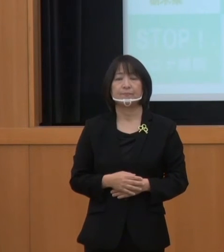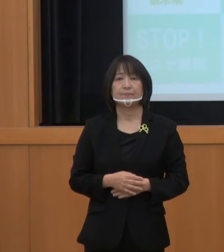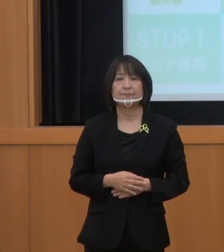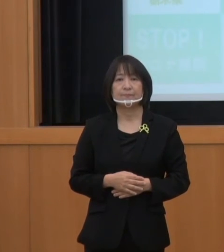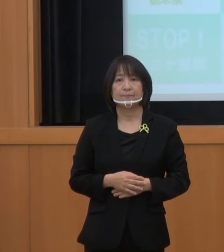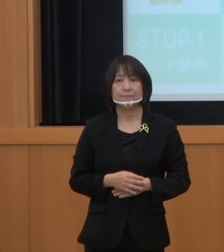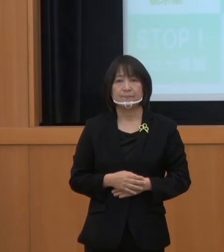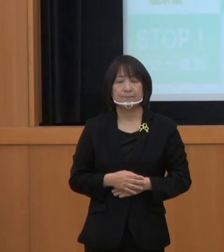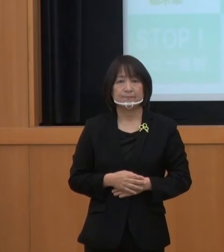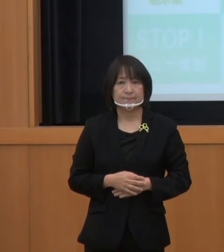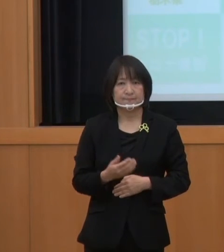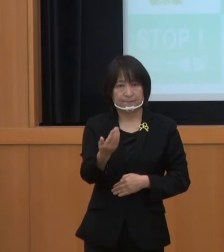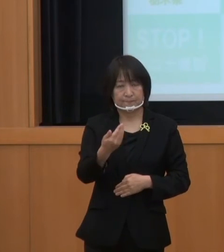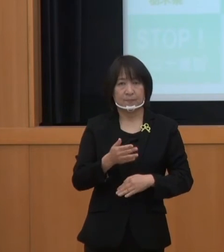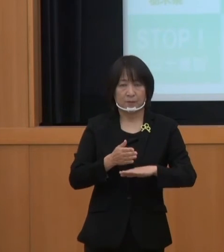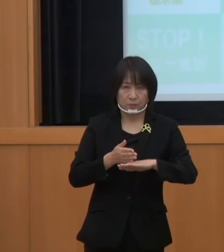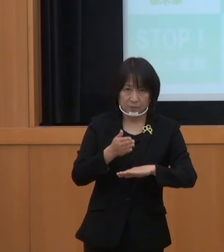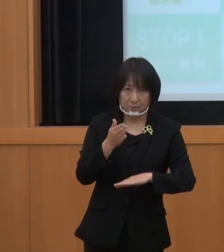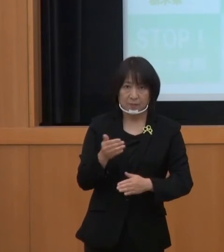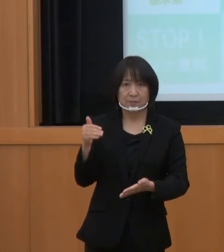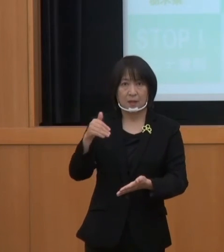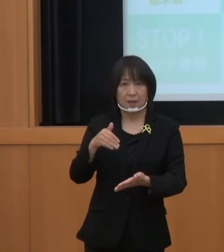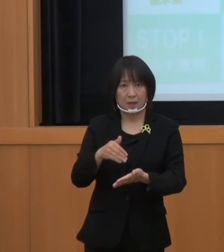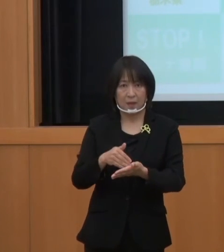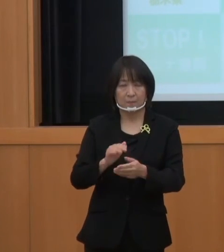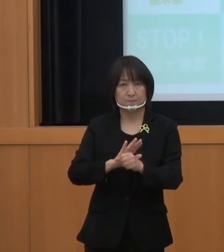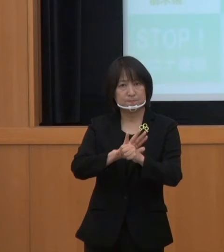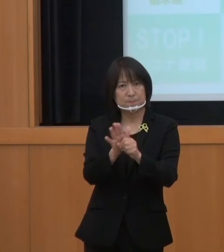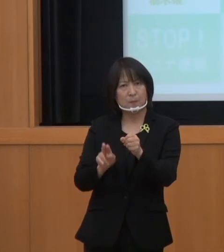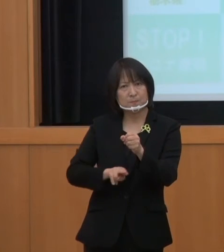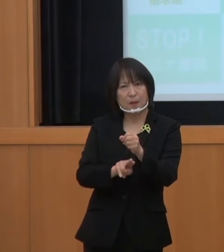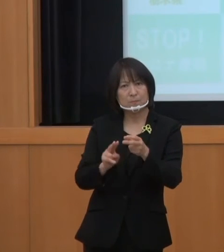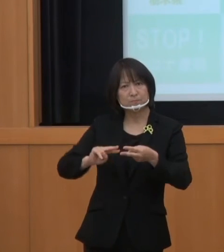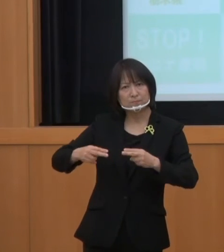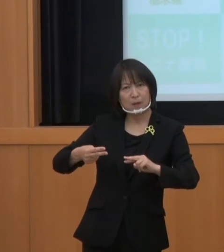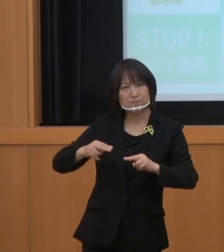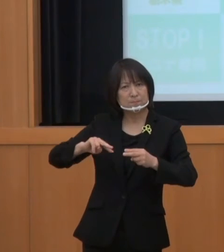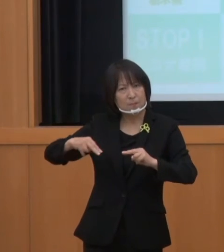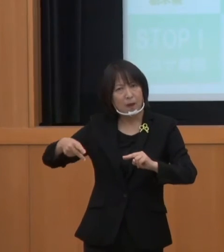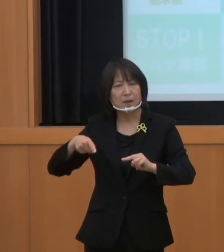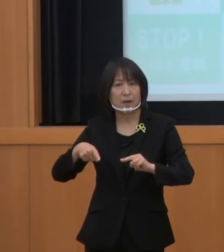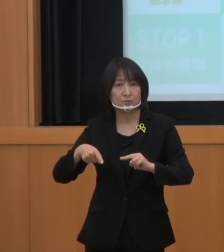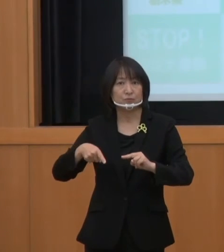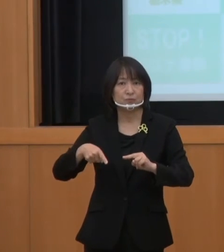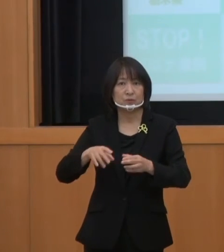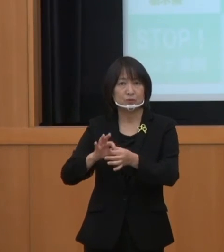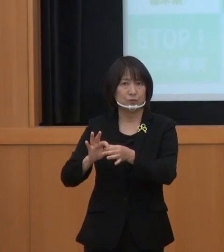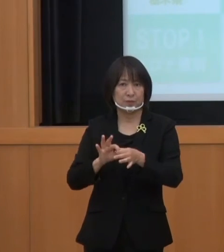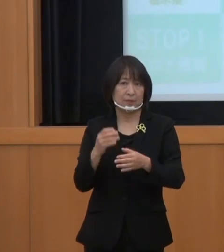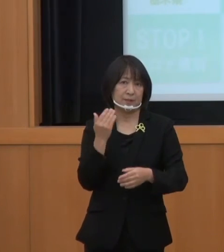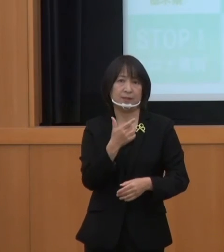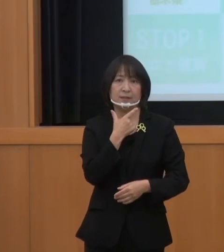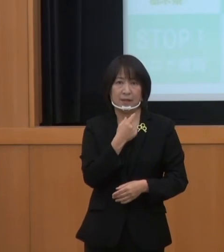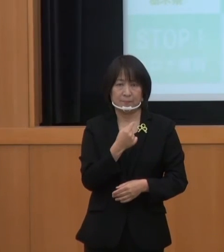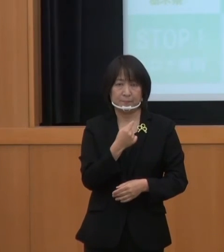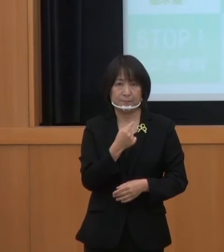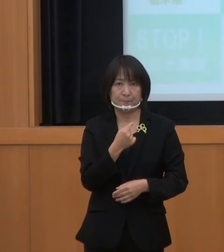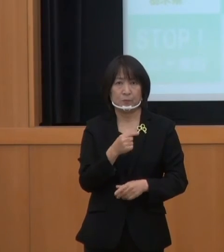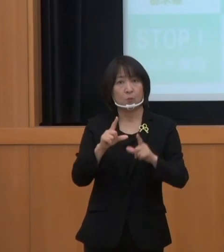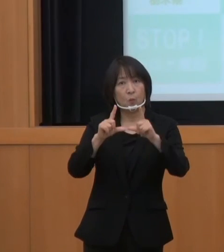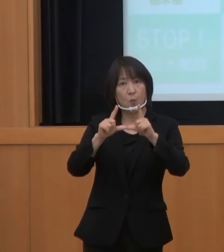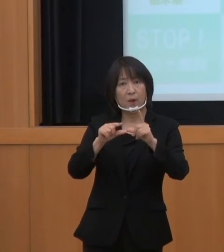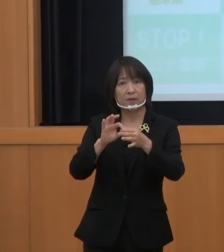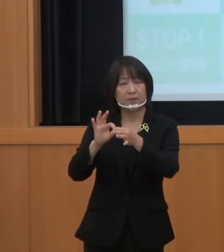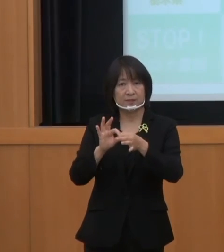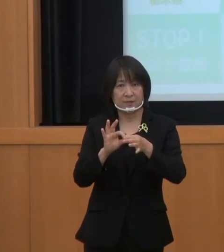はい、ありがとうございます。最後に変異株の状況についてお伺いしたいと思います。ここ数日割合というかです